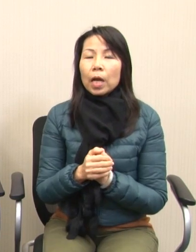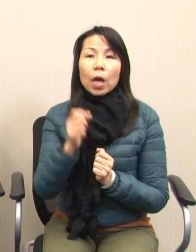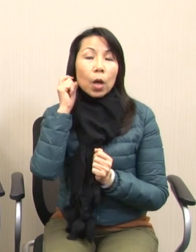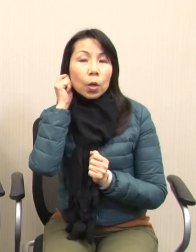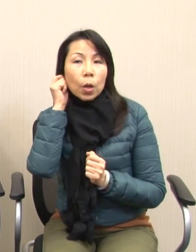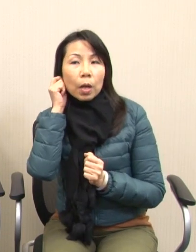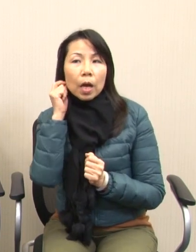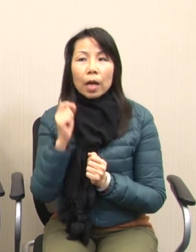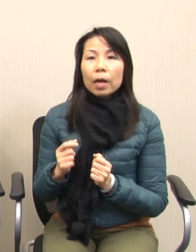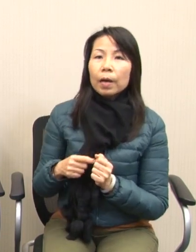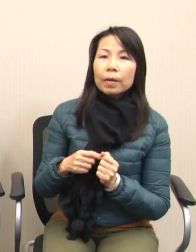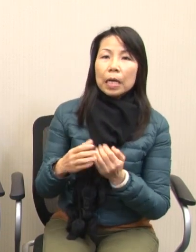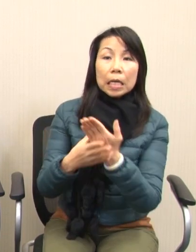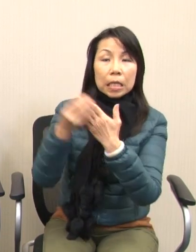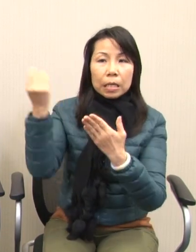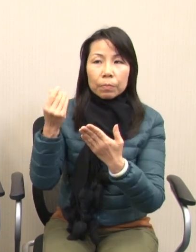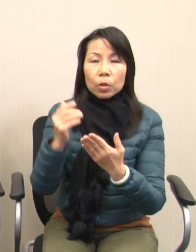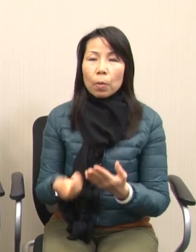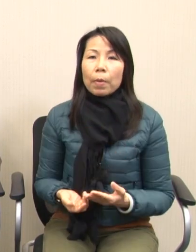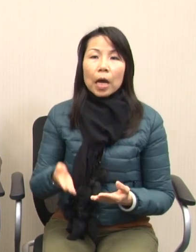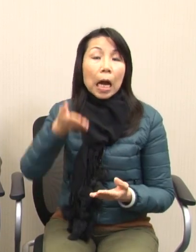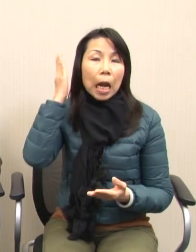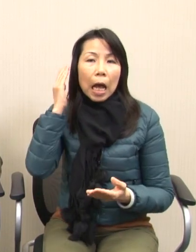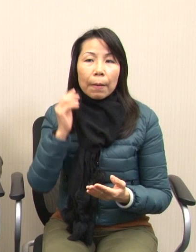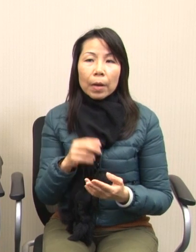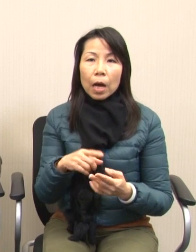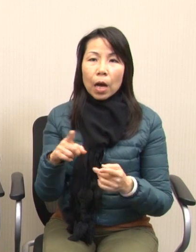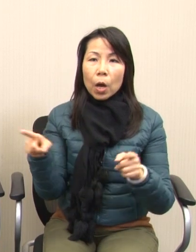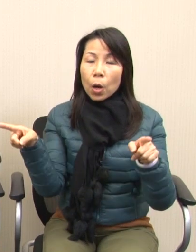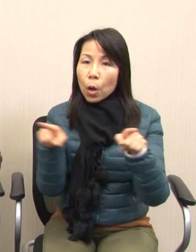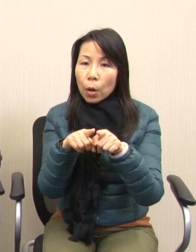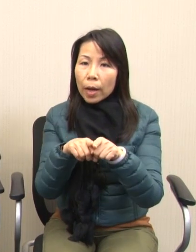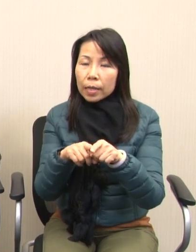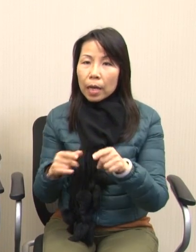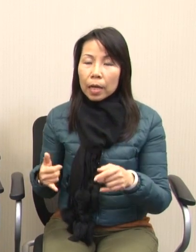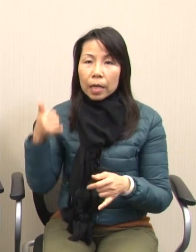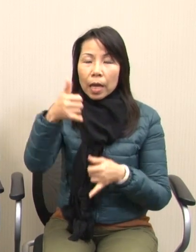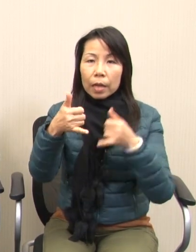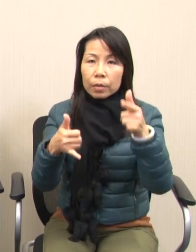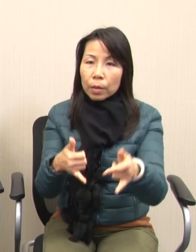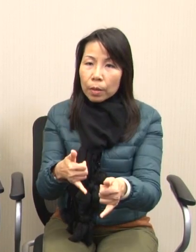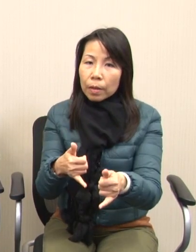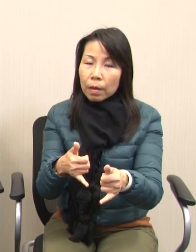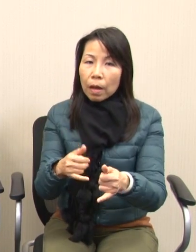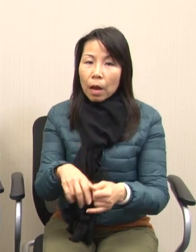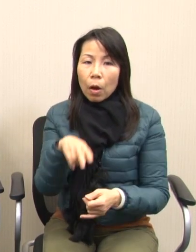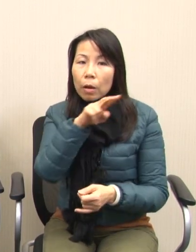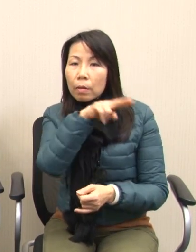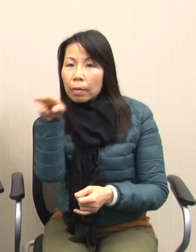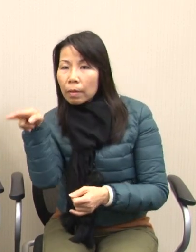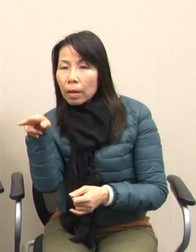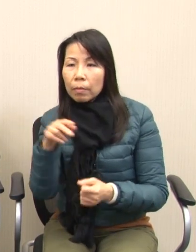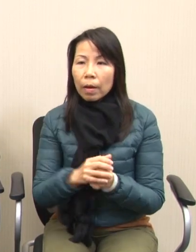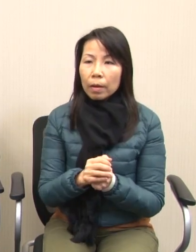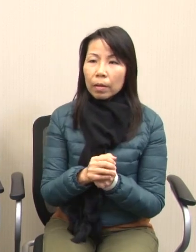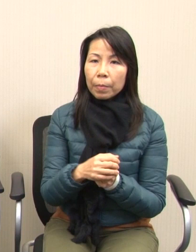唔係嗰啲開火，唔好心謝啊，就係去依一個農屋咧去睇依個探訪情況咧，就不斷俾人啊抽水，就係話阿葉柳。